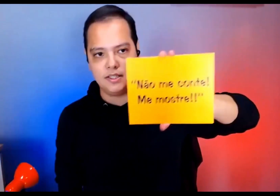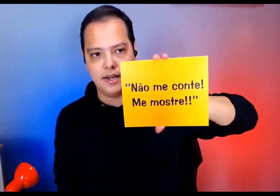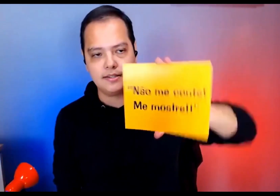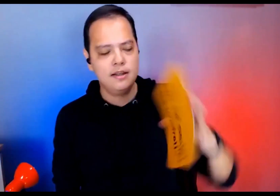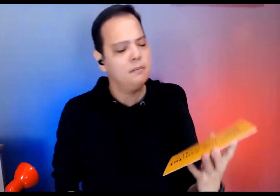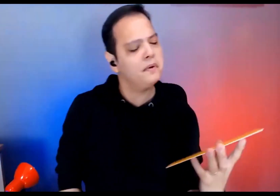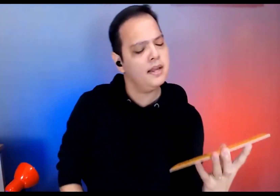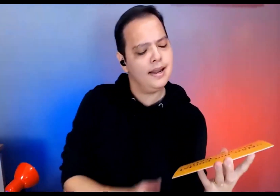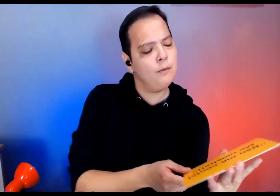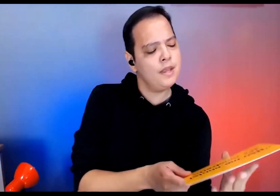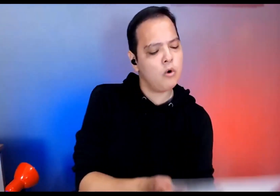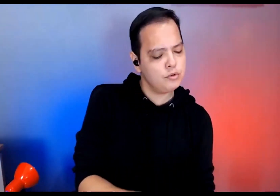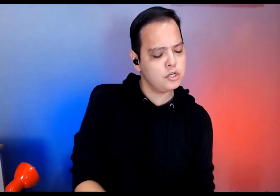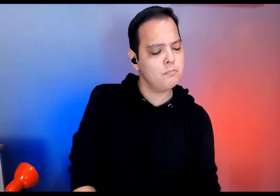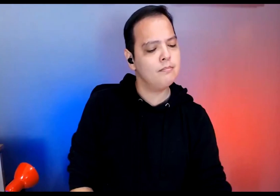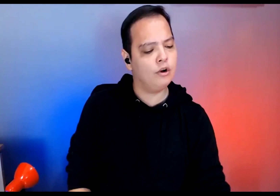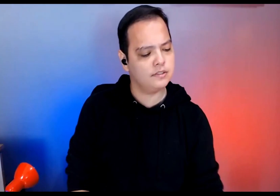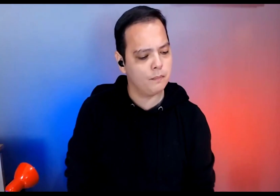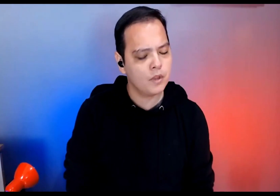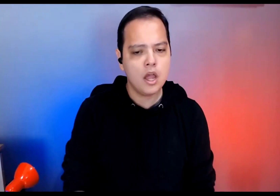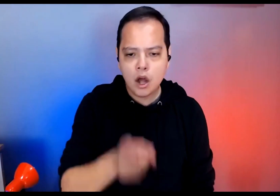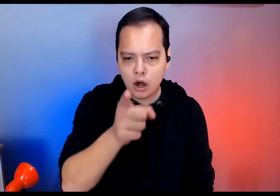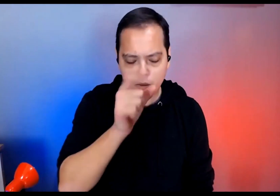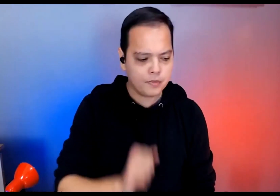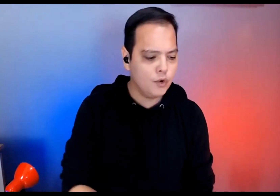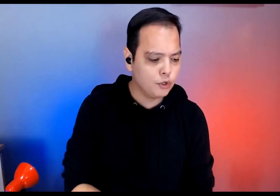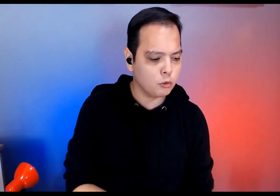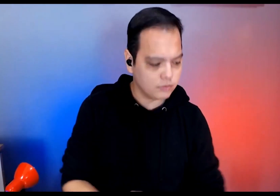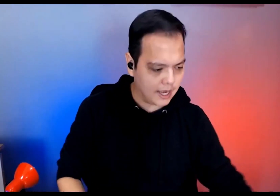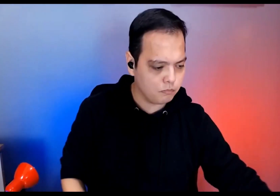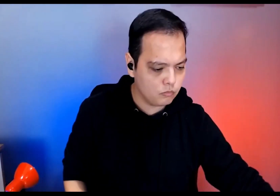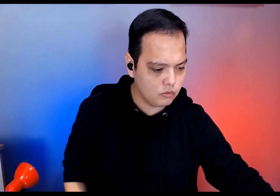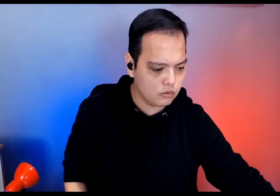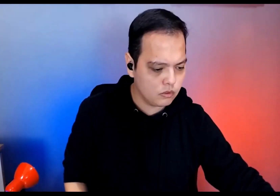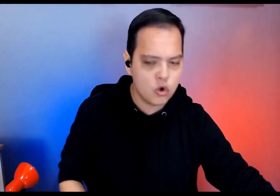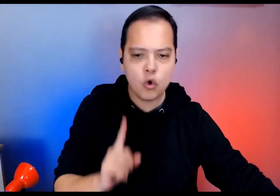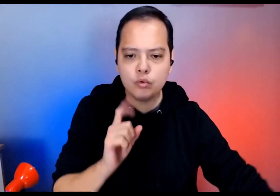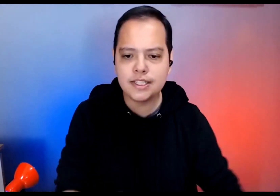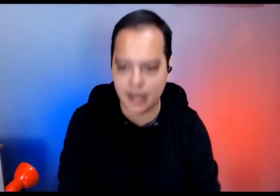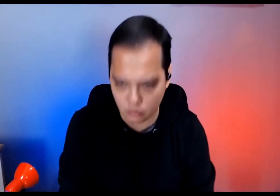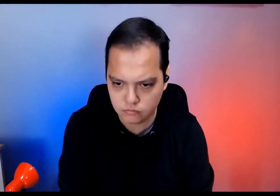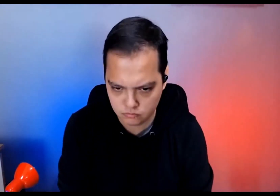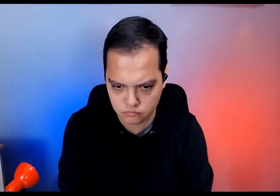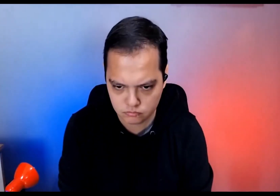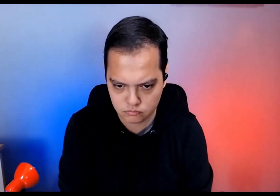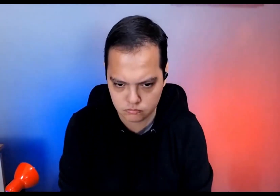sinais. Porque não me conte, me mostre. Ó, eu vou te contar um sinal.